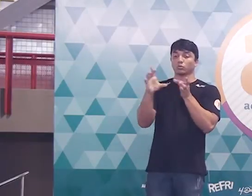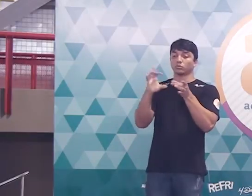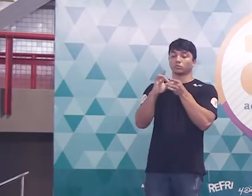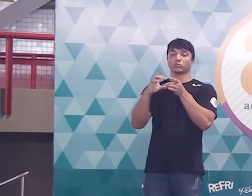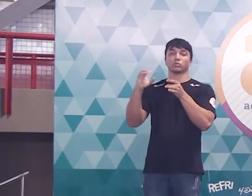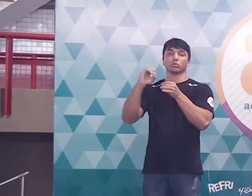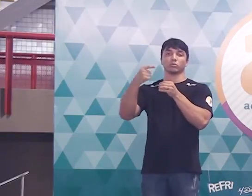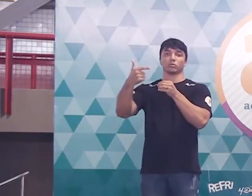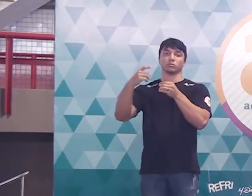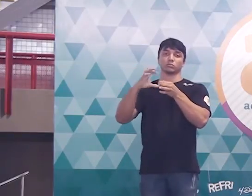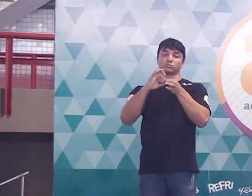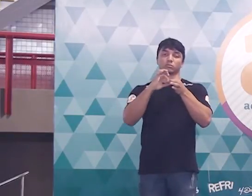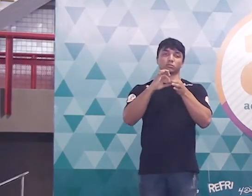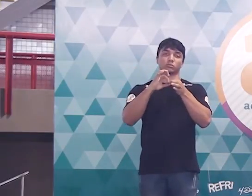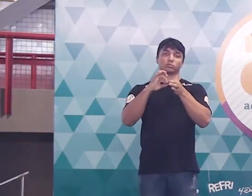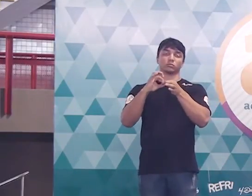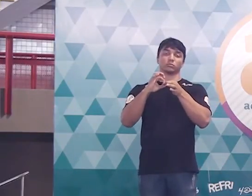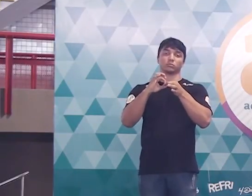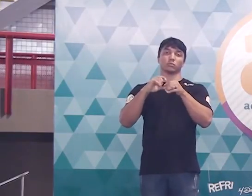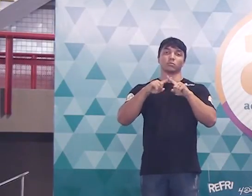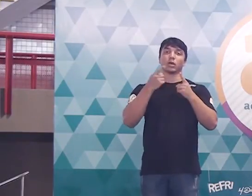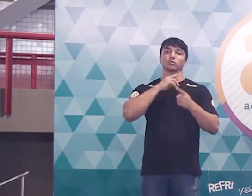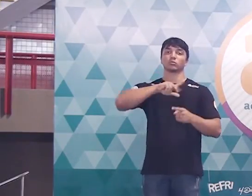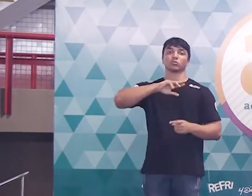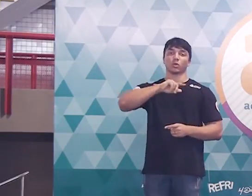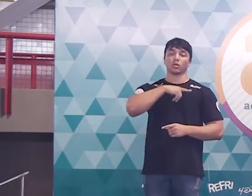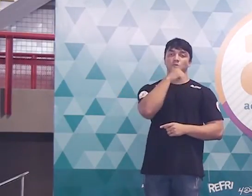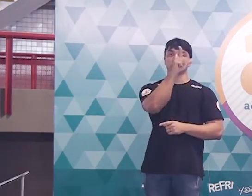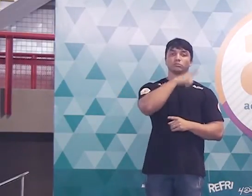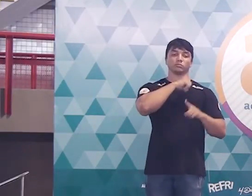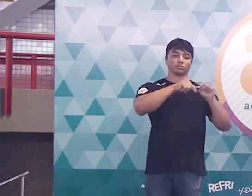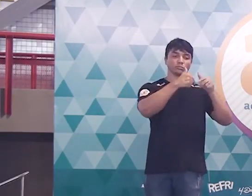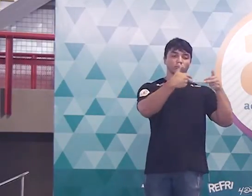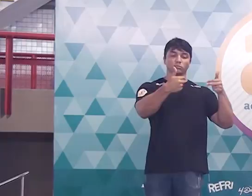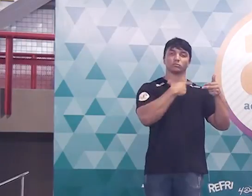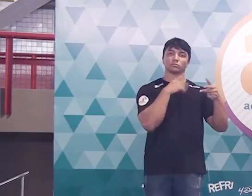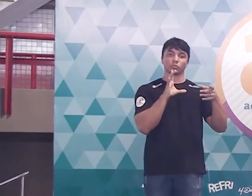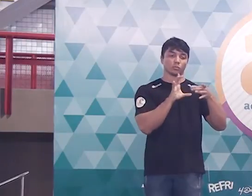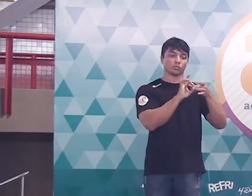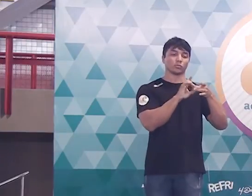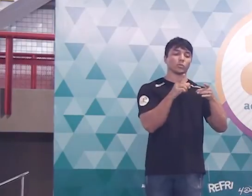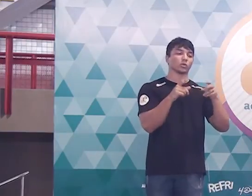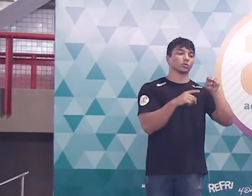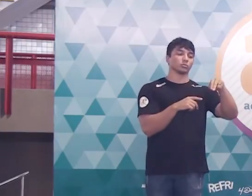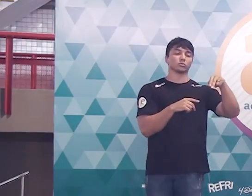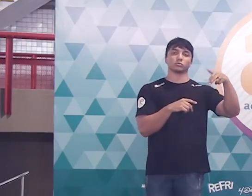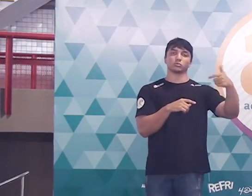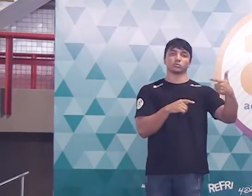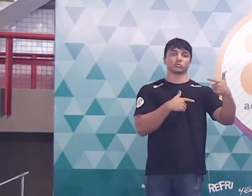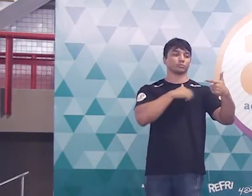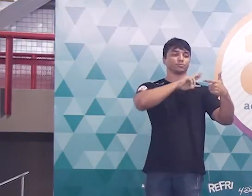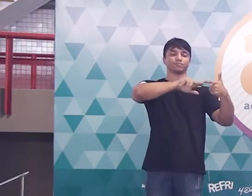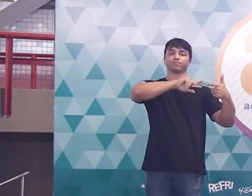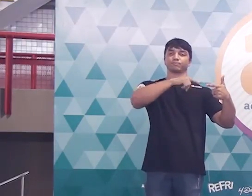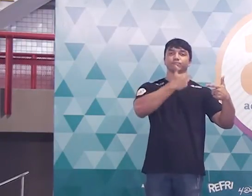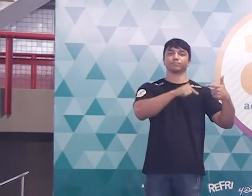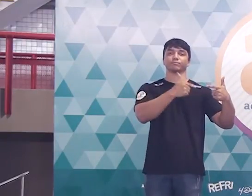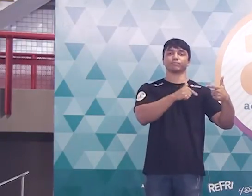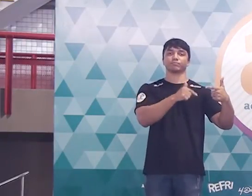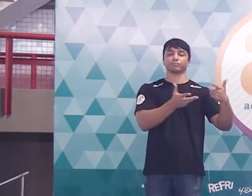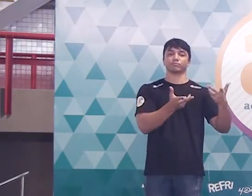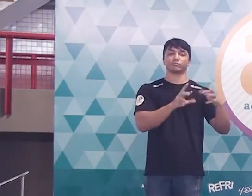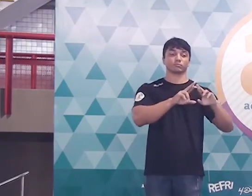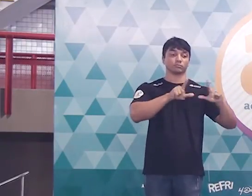quem? Ao oxigênio. Mas a gente não tem nenhuma substância que retire quem? Que retire quem? O nitrogênio. Não